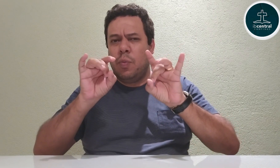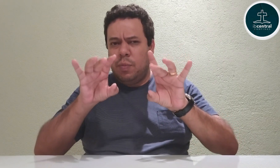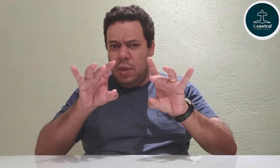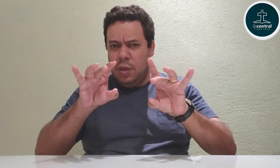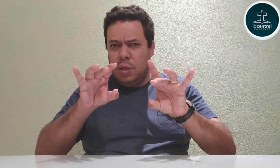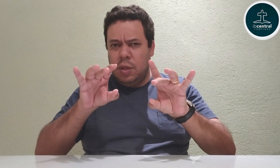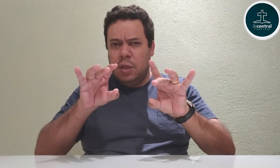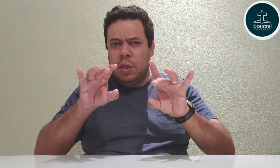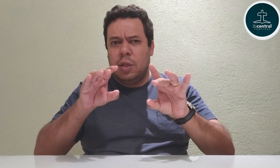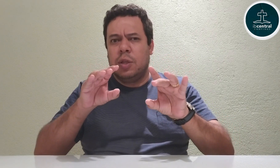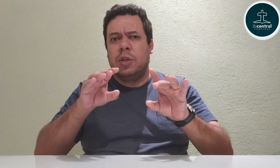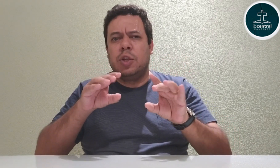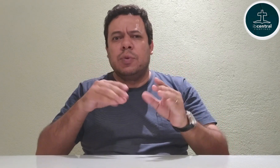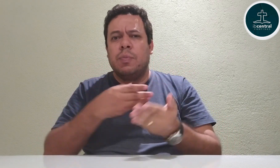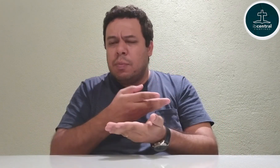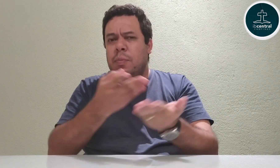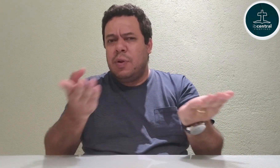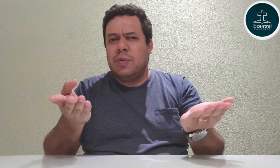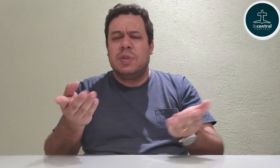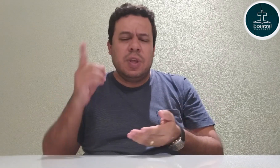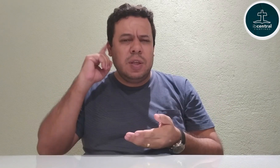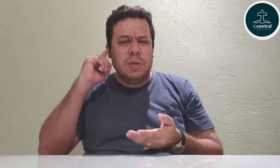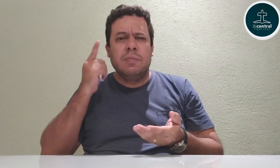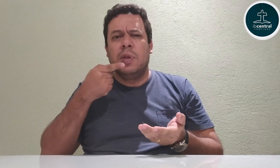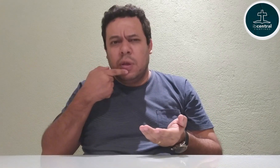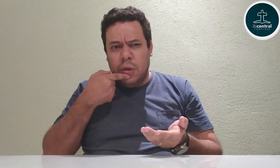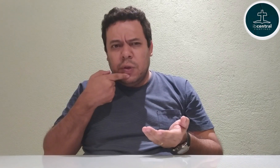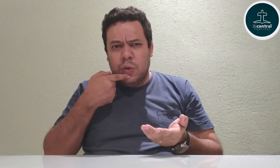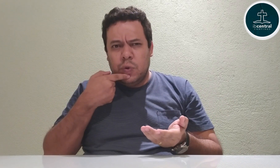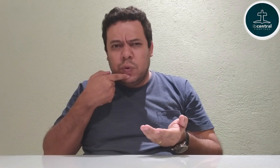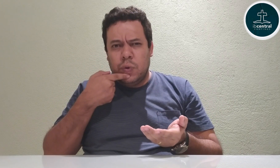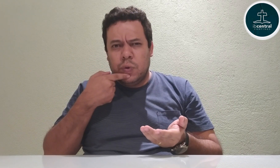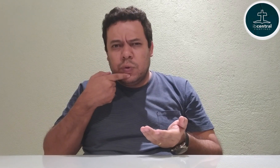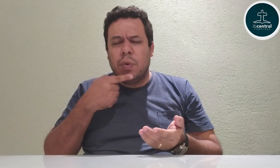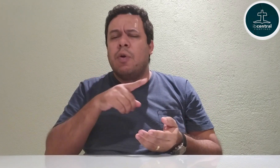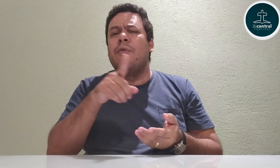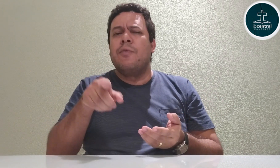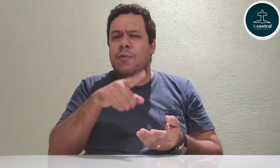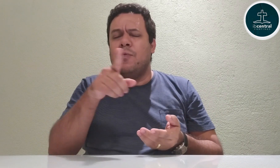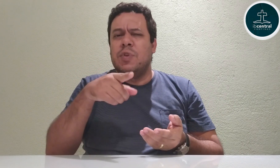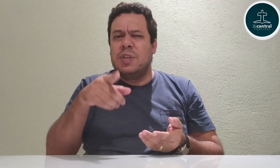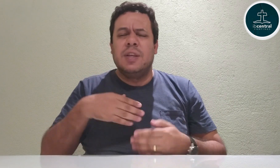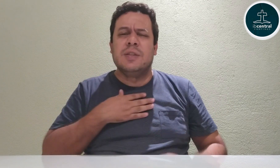preparado especialmente para vocês, surdos.